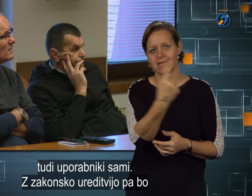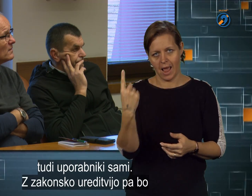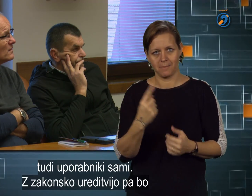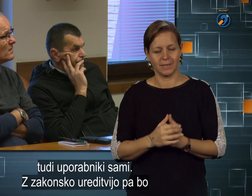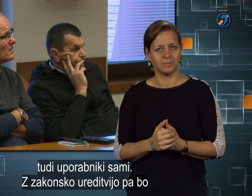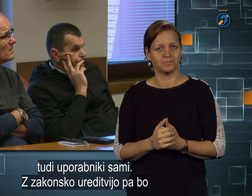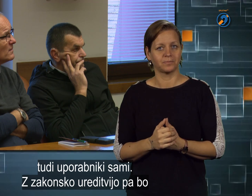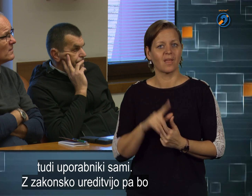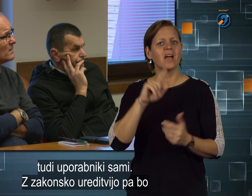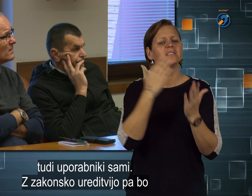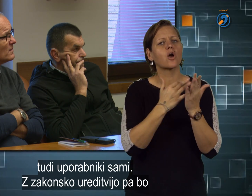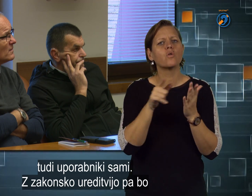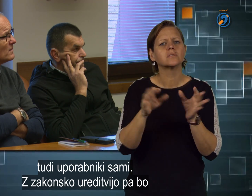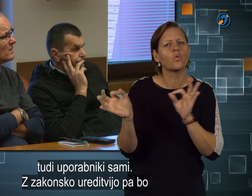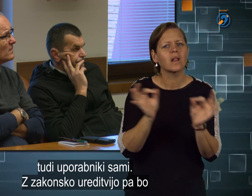sami.